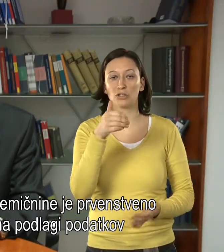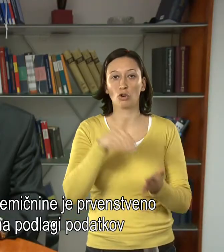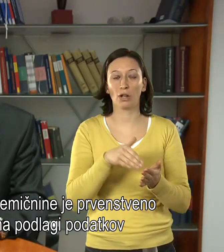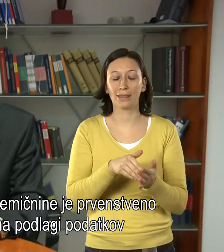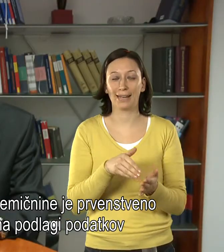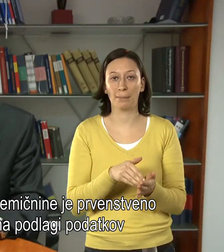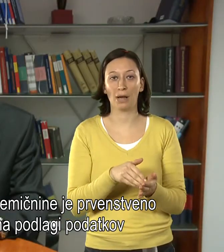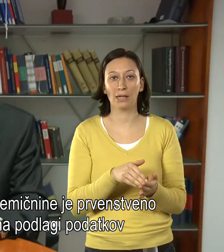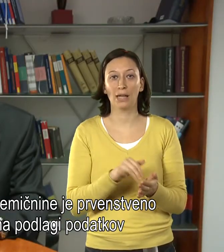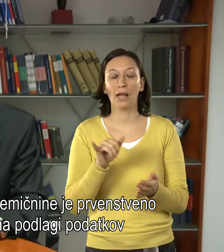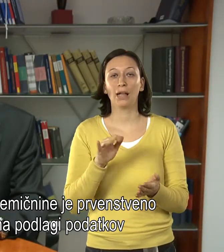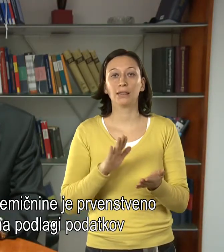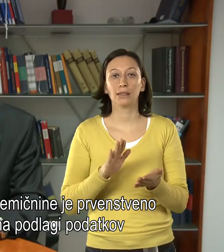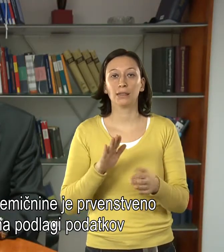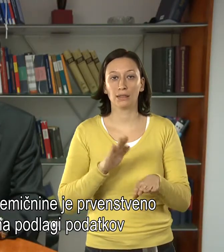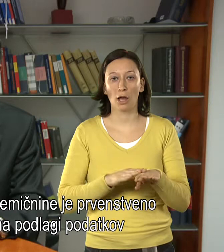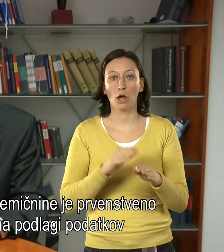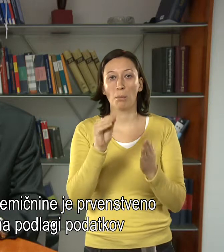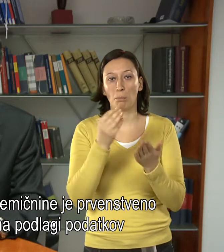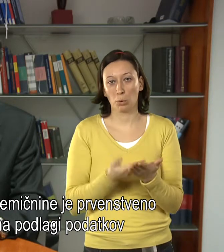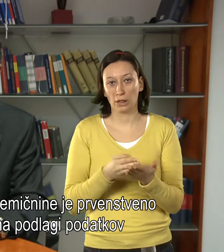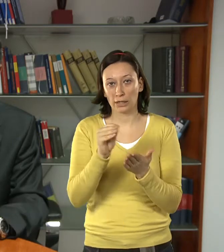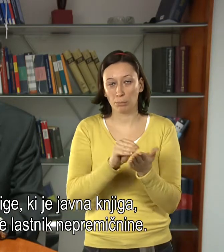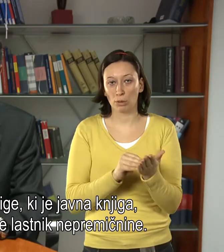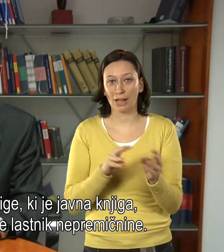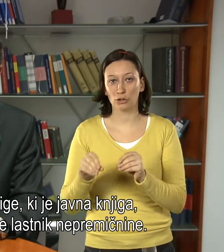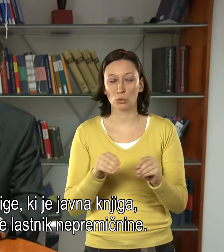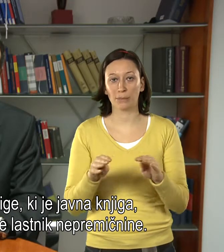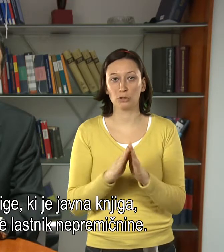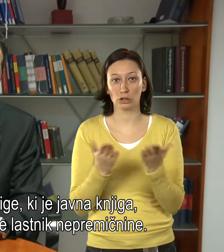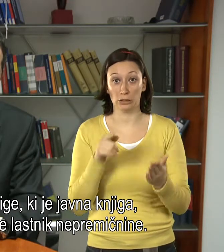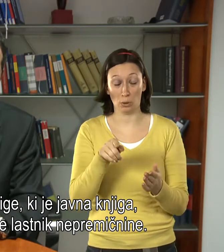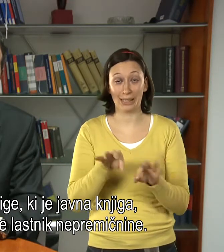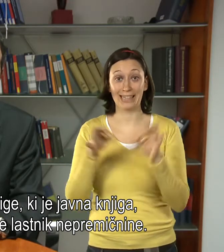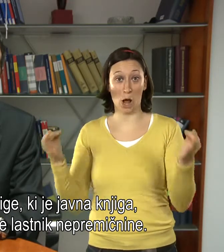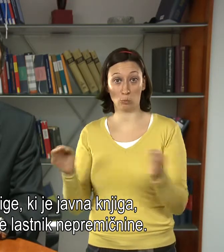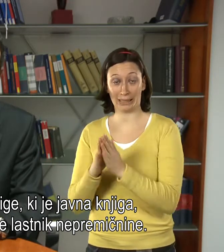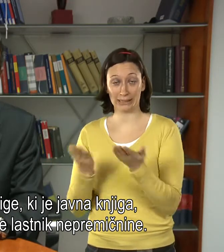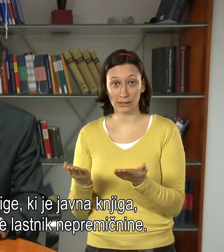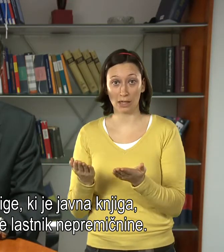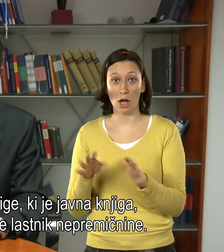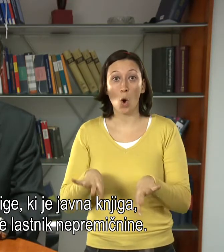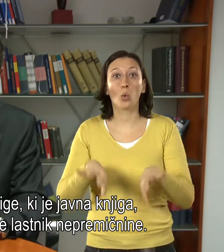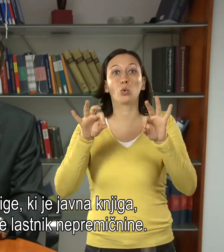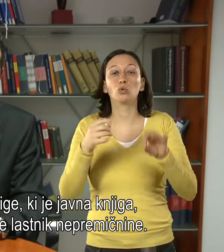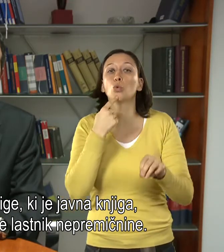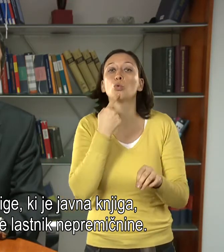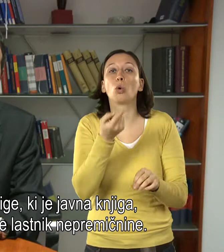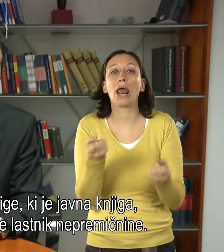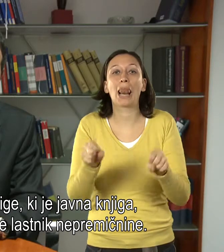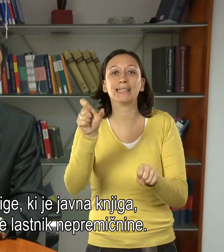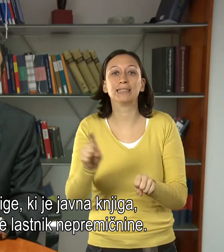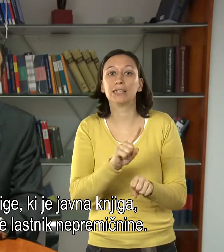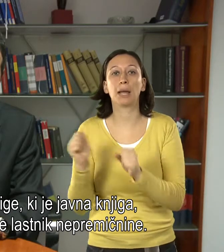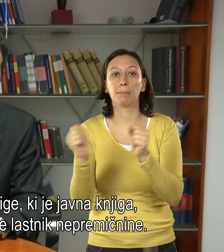Prvenstveno je potrebno na podlagi podatkov zemljiške knjige, ki je javna knjiga, ugotoviti, kdo je